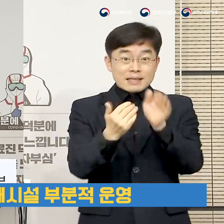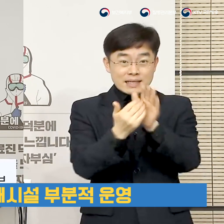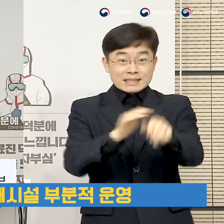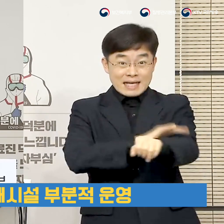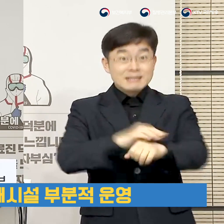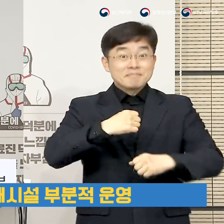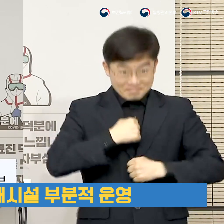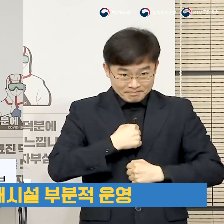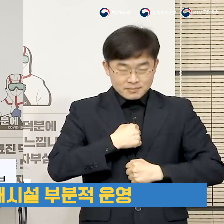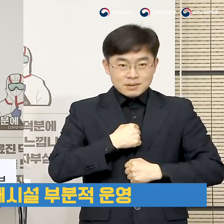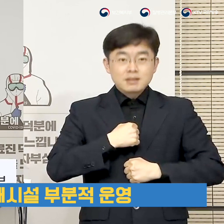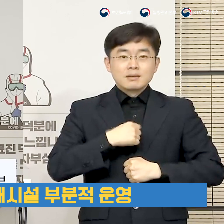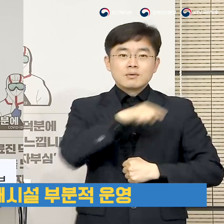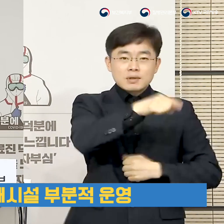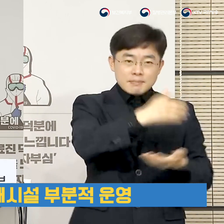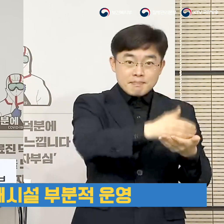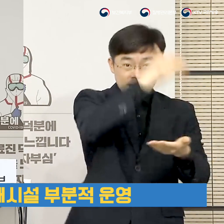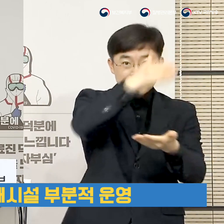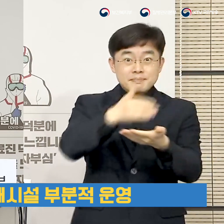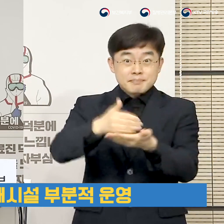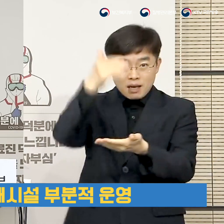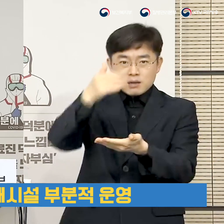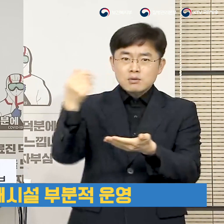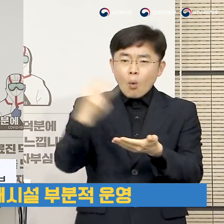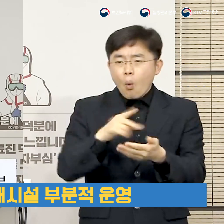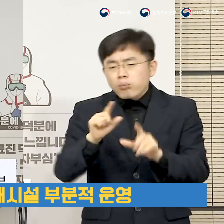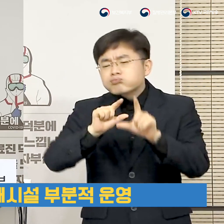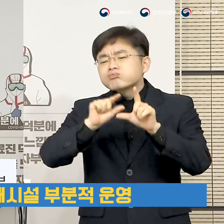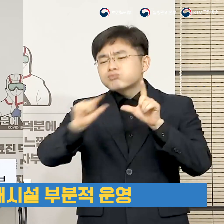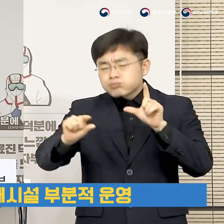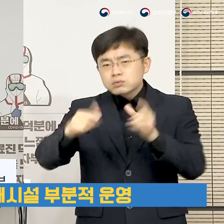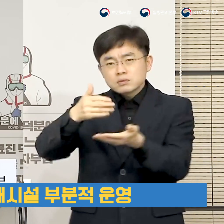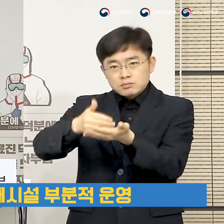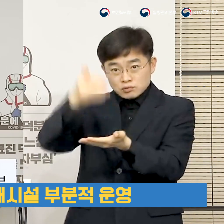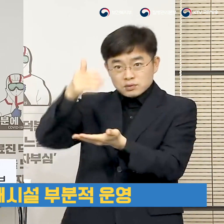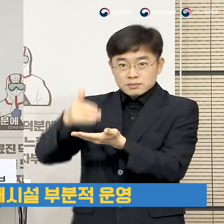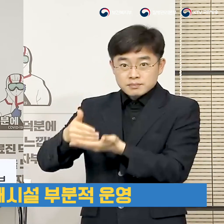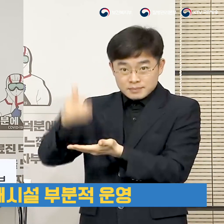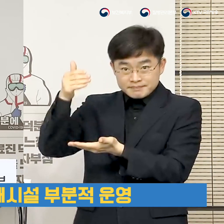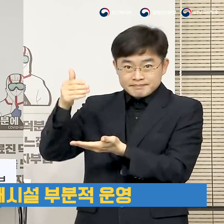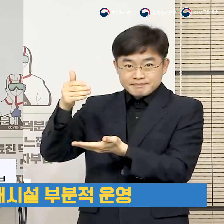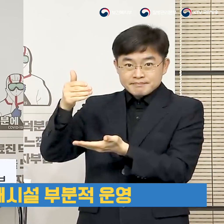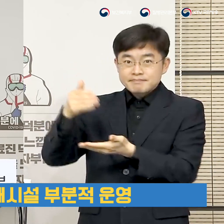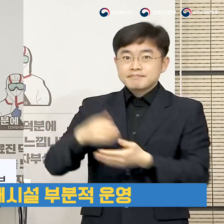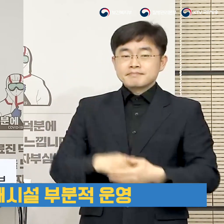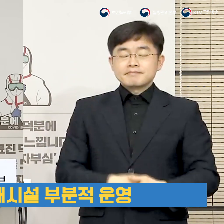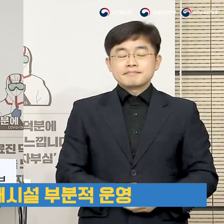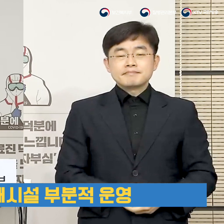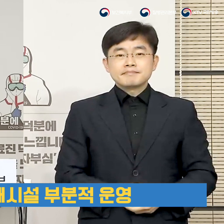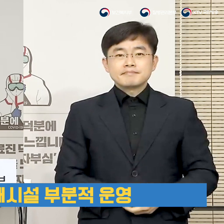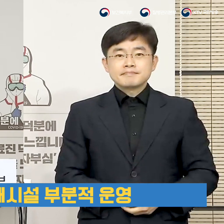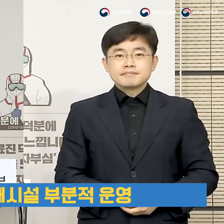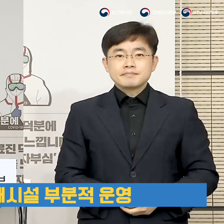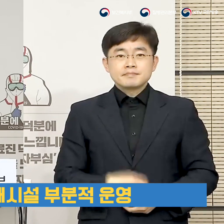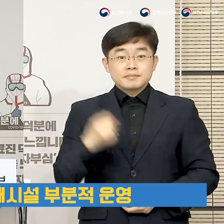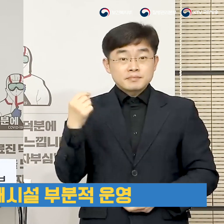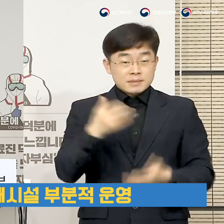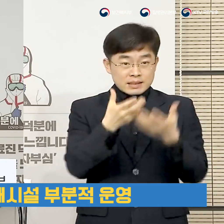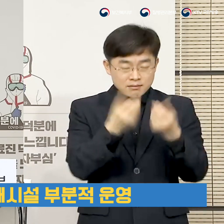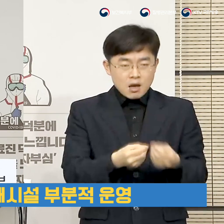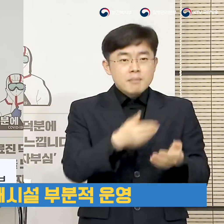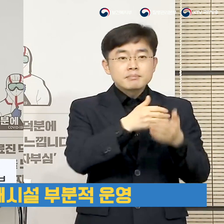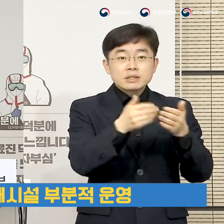지침을 준수하는 조건 하에 시설별 여건에 따라 이미 일부 운영을 시작하였으며